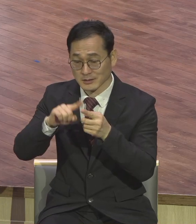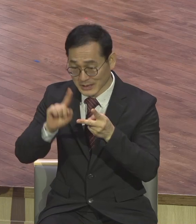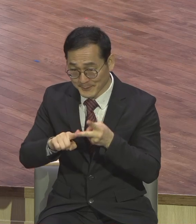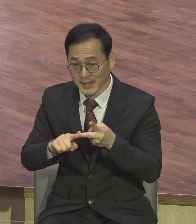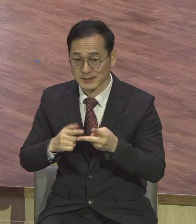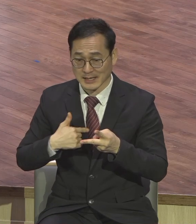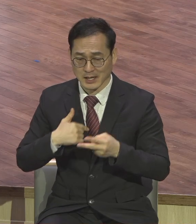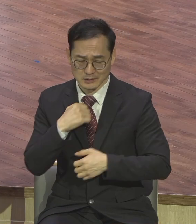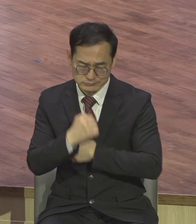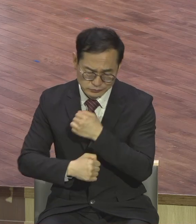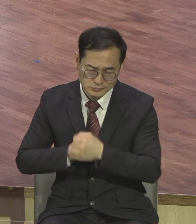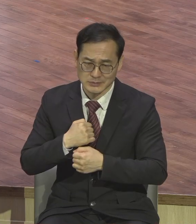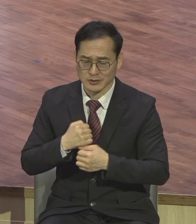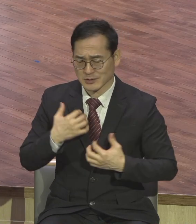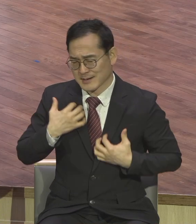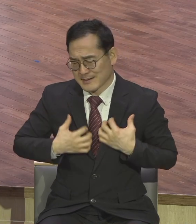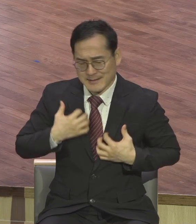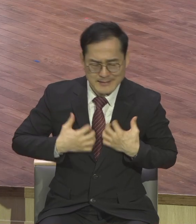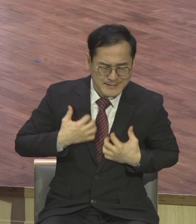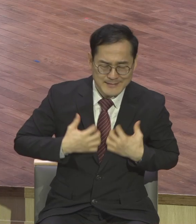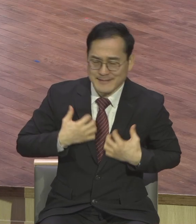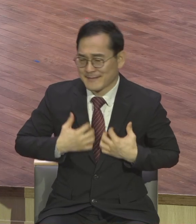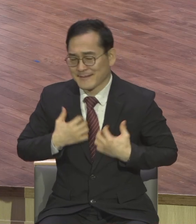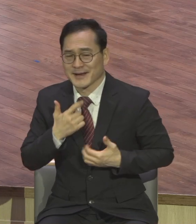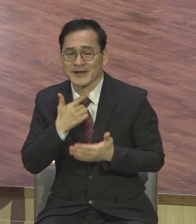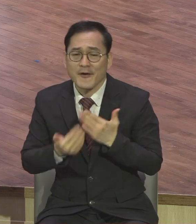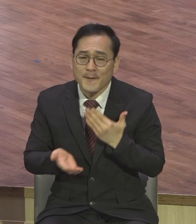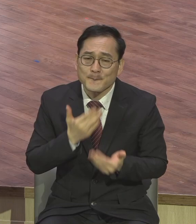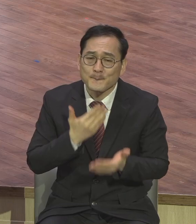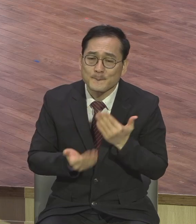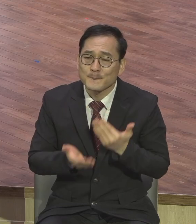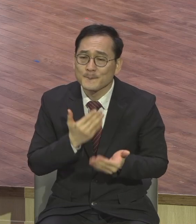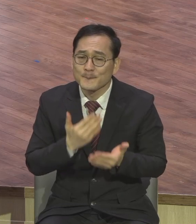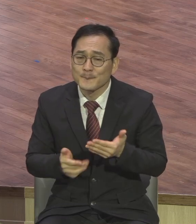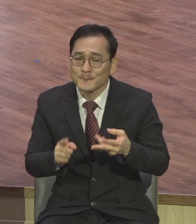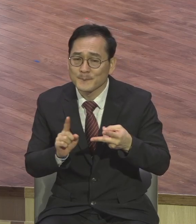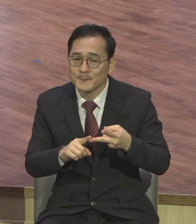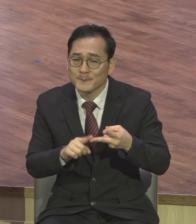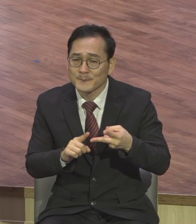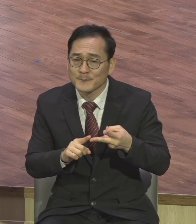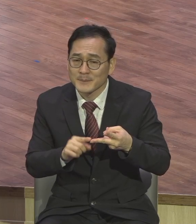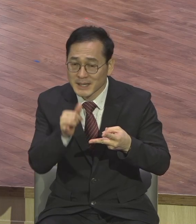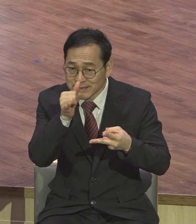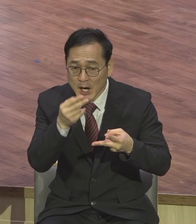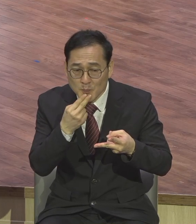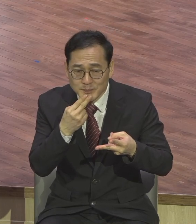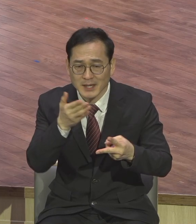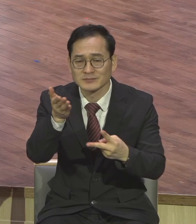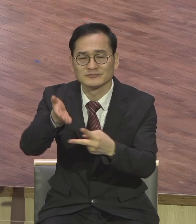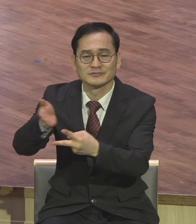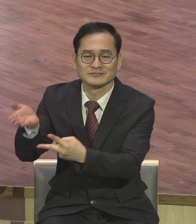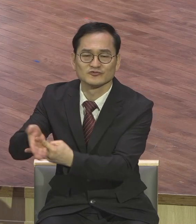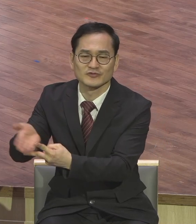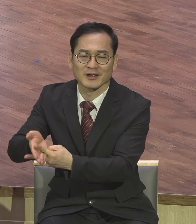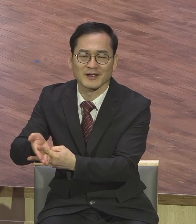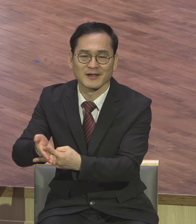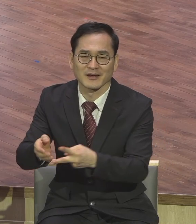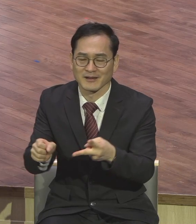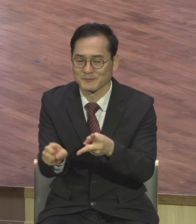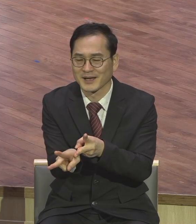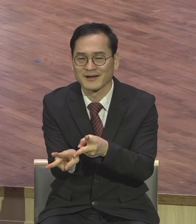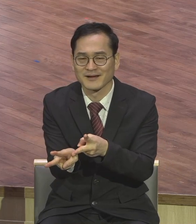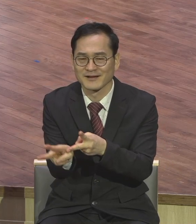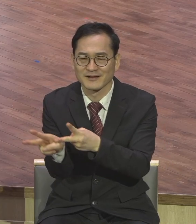중요한 거거든. 내가 누리냐. 여러분요, 죄와 저주, 사단, 이 멸망, 모든